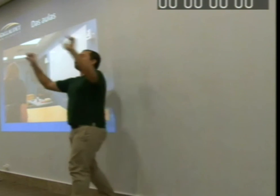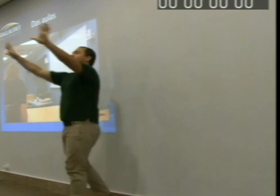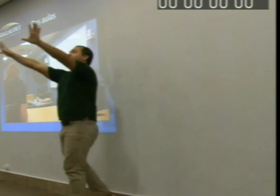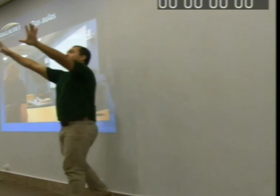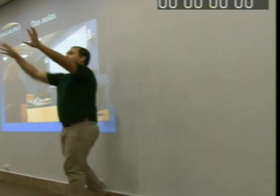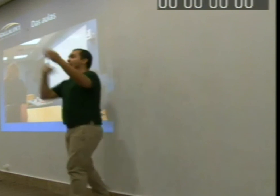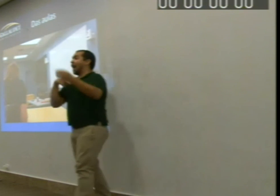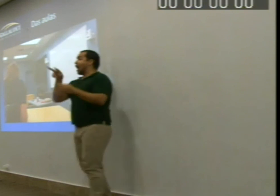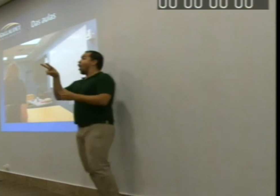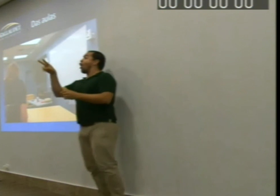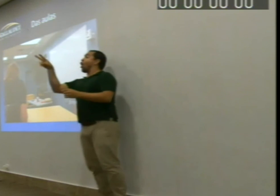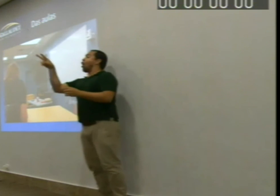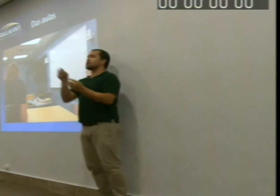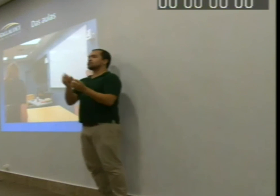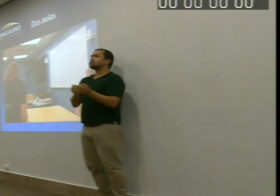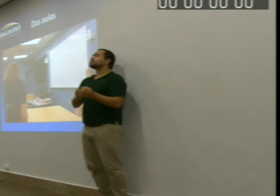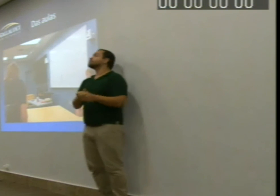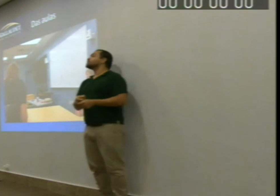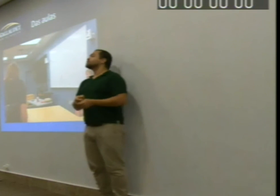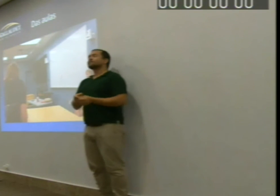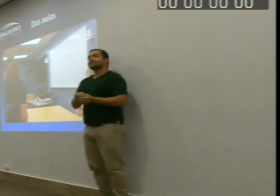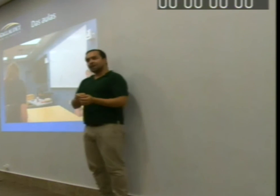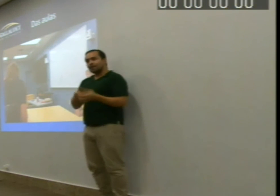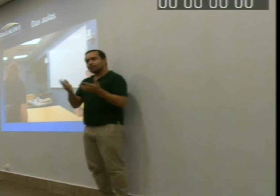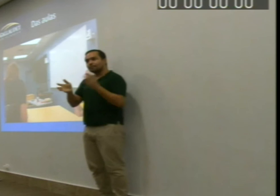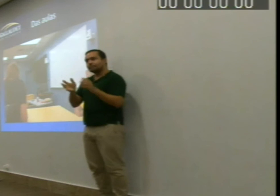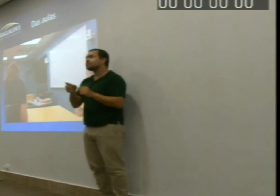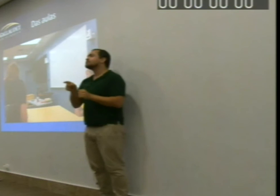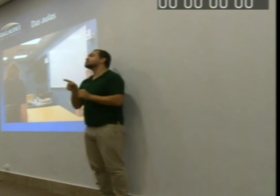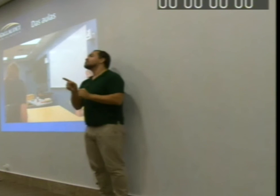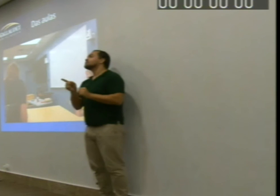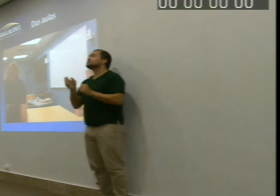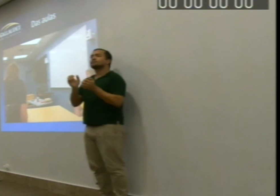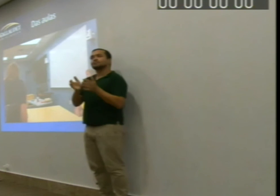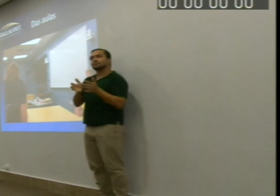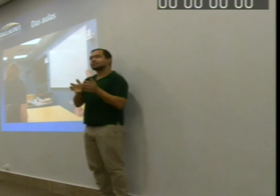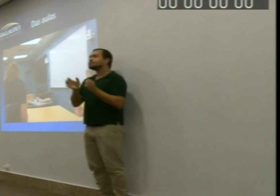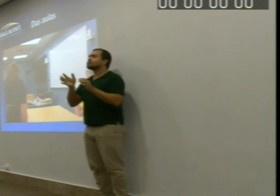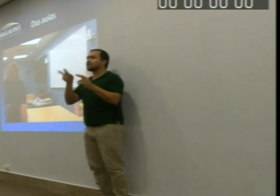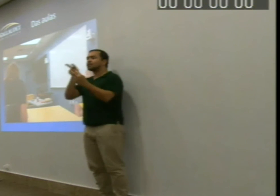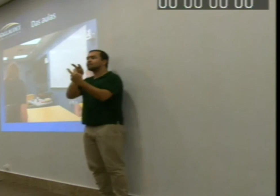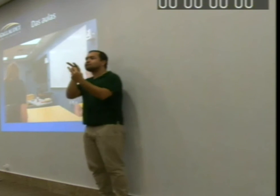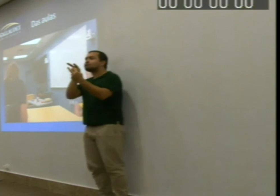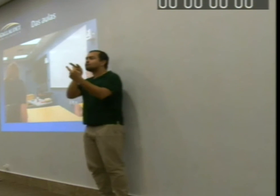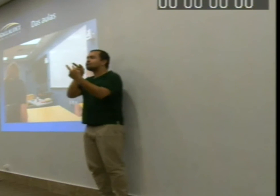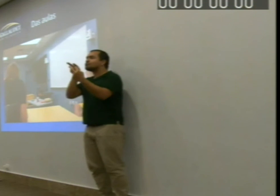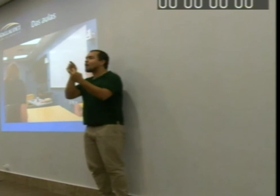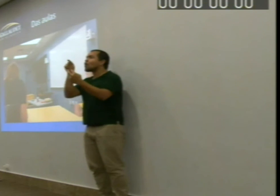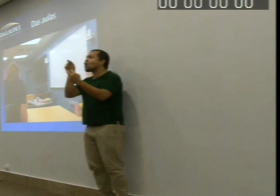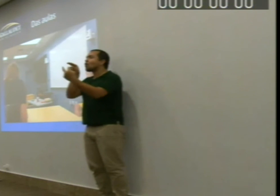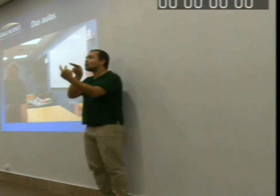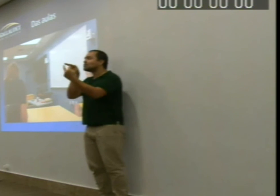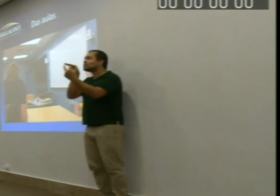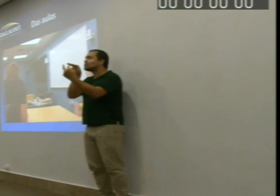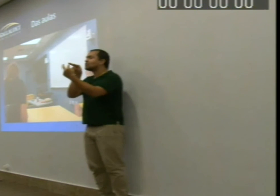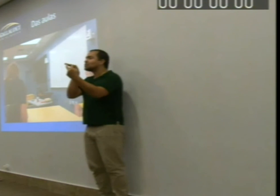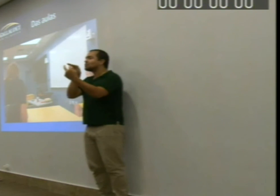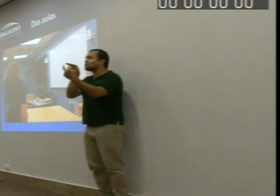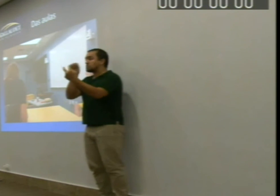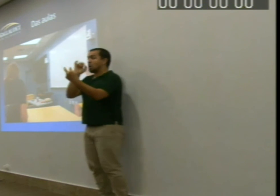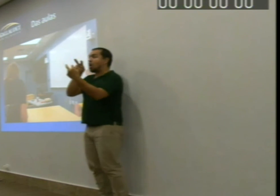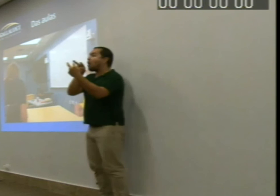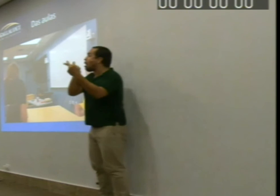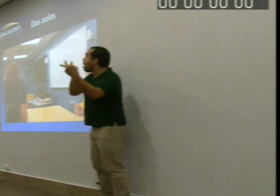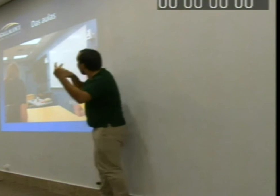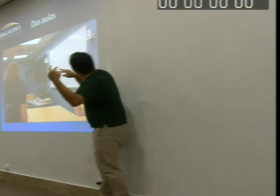PowerPoint e ela tinha o PowerPoint para ela no fundo Então ela ficava olhando e sinalizando então não perdi esse contato